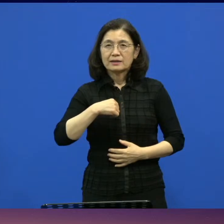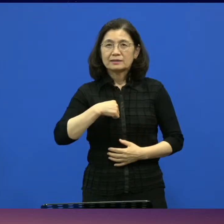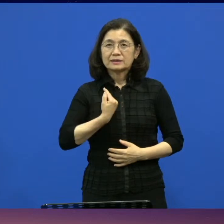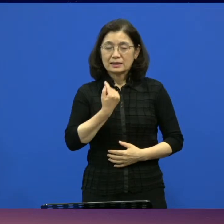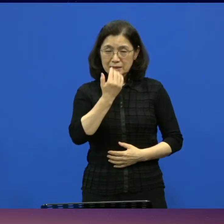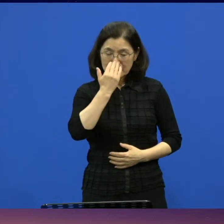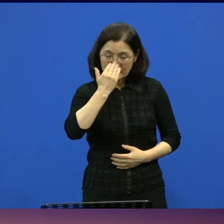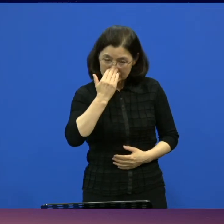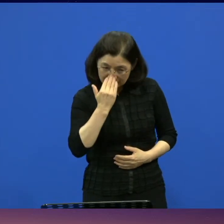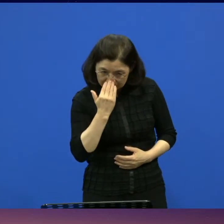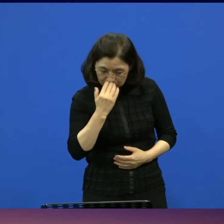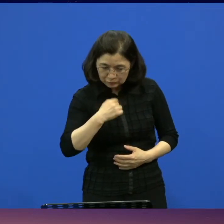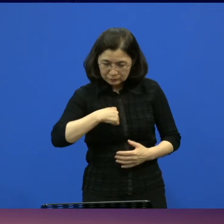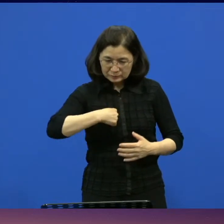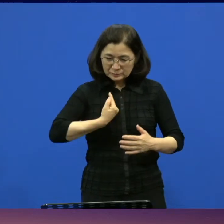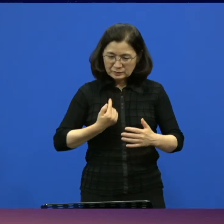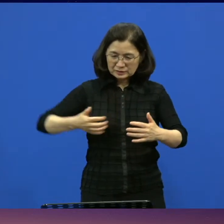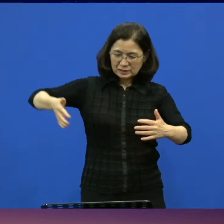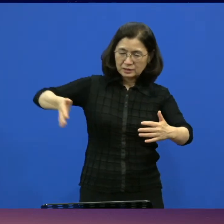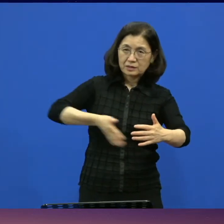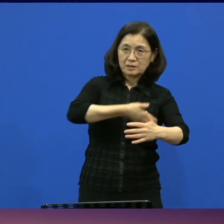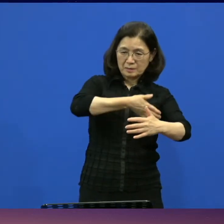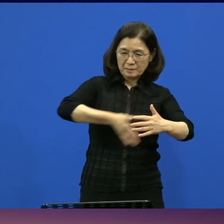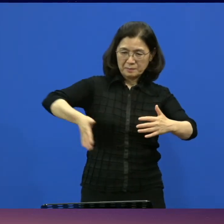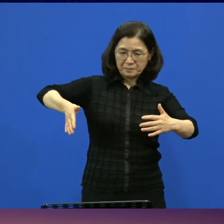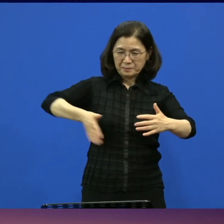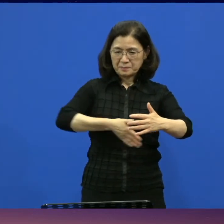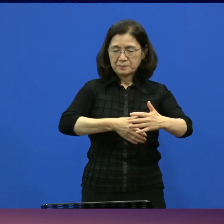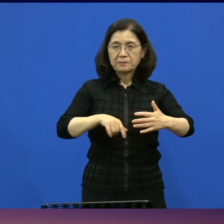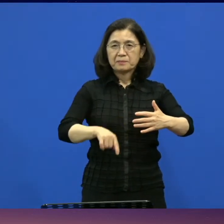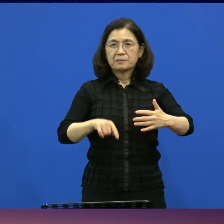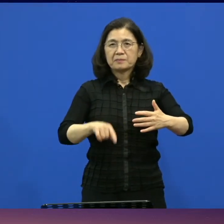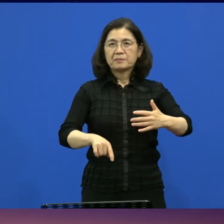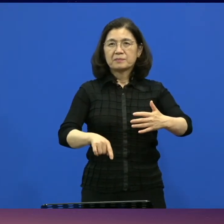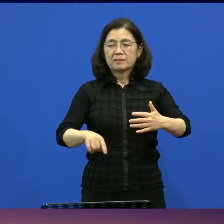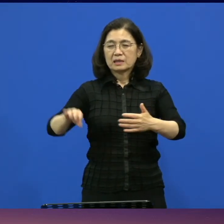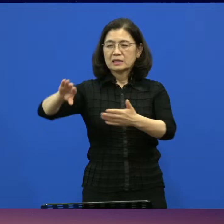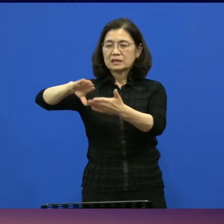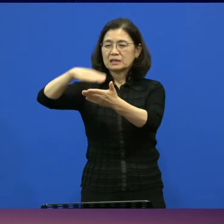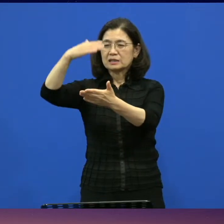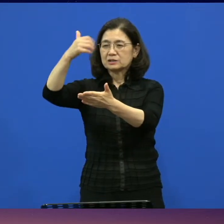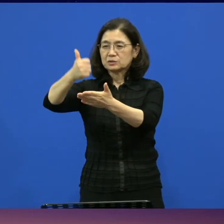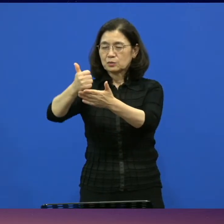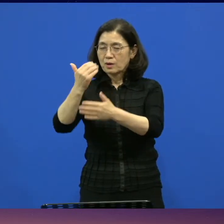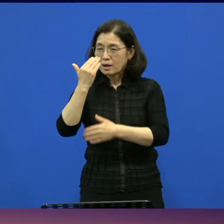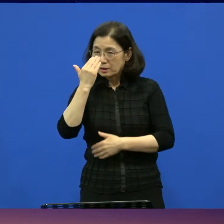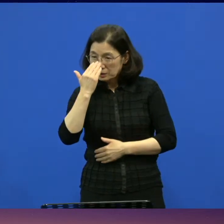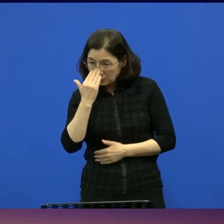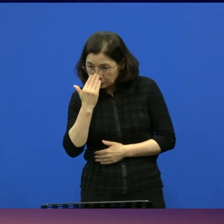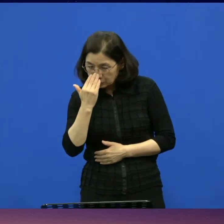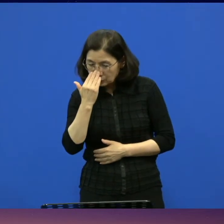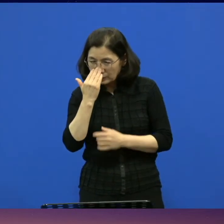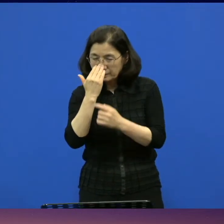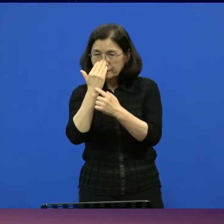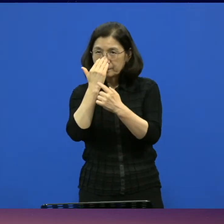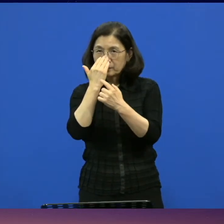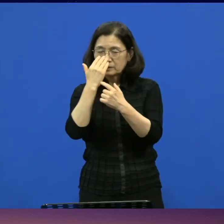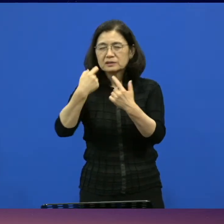케노시스, 이건요, 우리는 이해 못해요. 그리스도가 얼마나 낮아지셨는가?